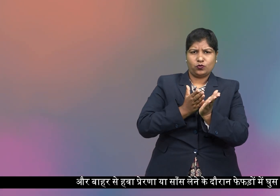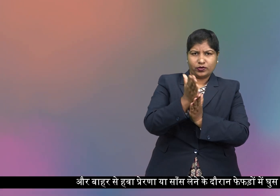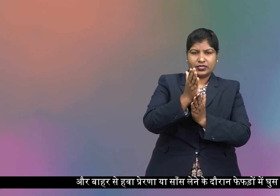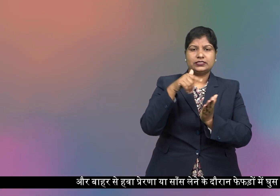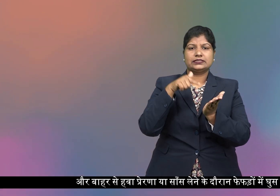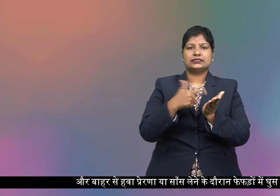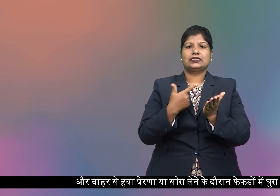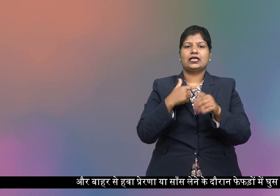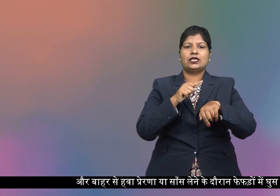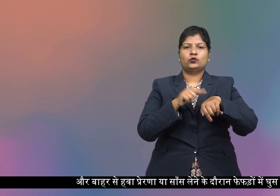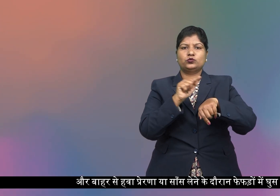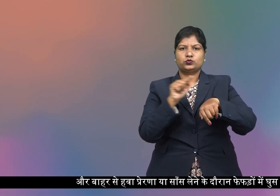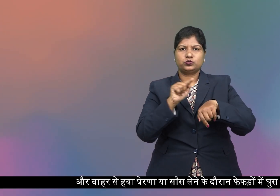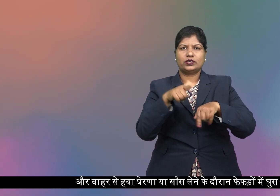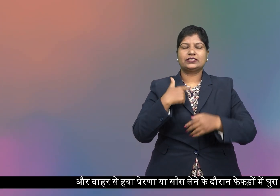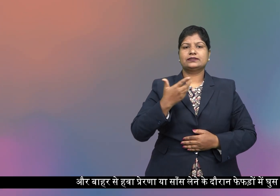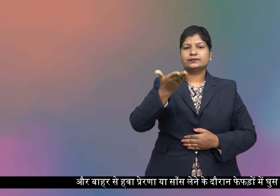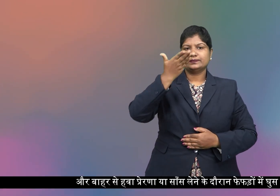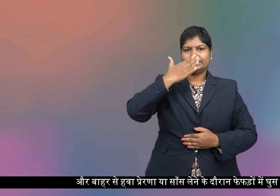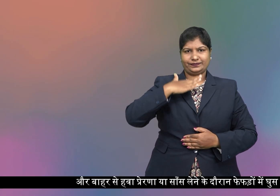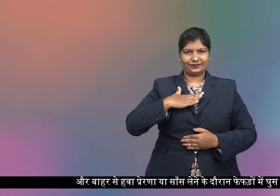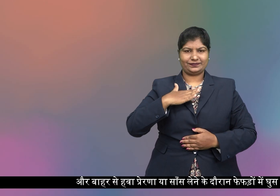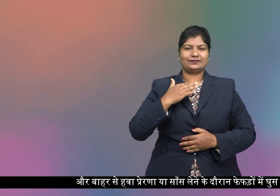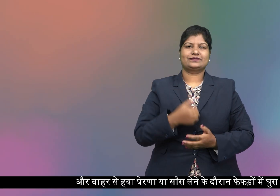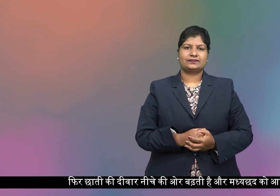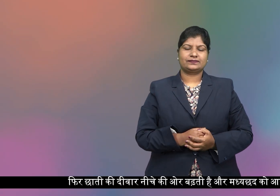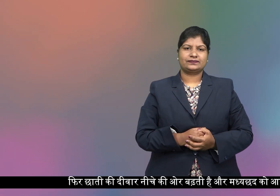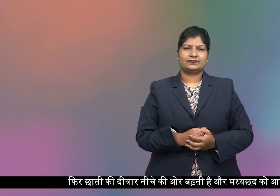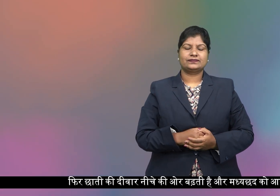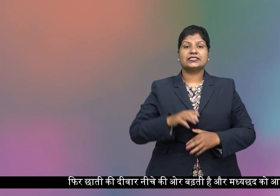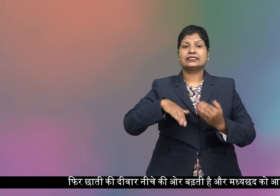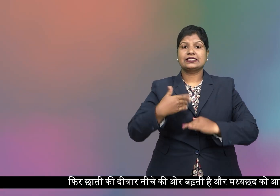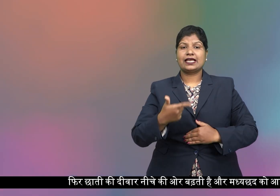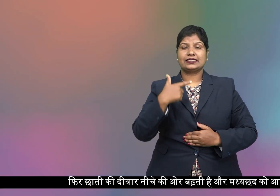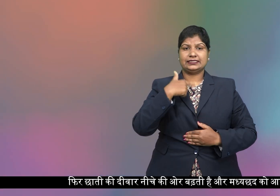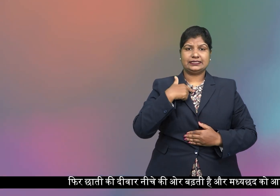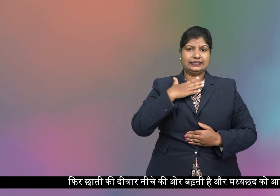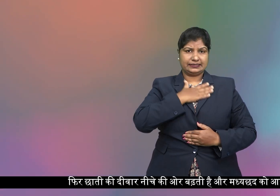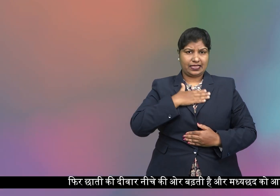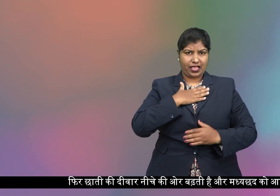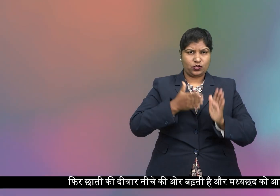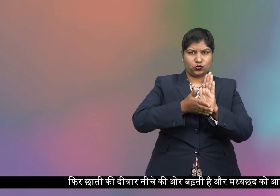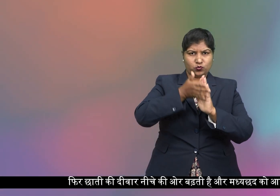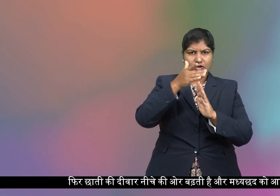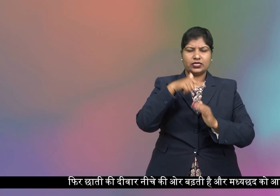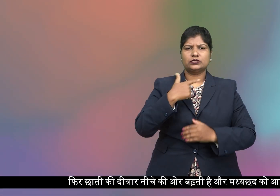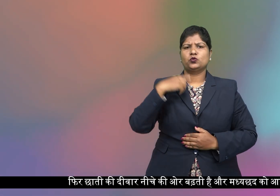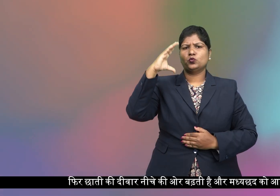के दौरान फेफड़ों में घुस जाता है। फिर छाती की दीवार नीचे की